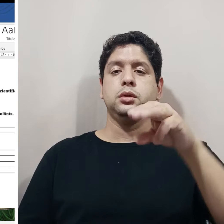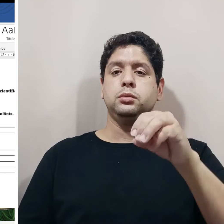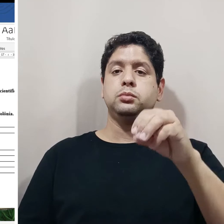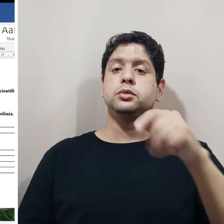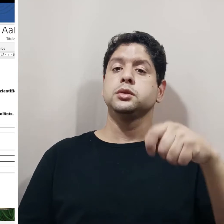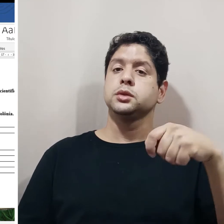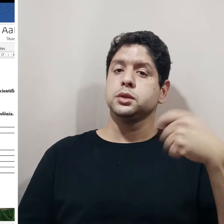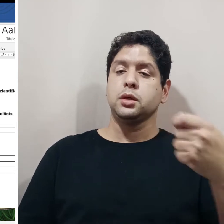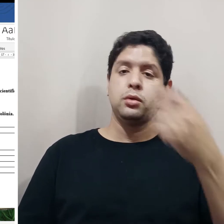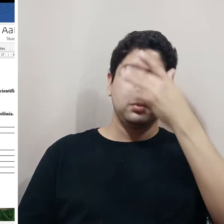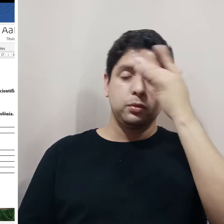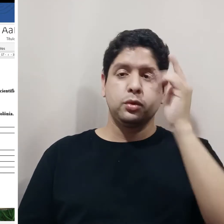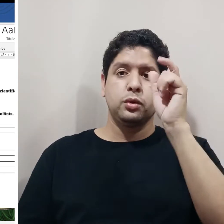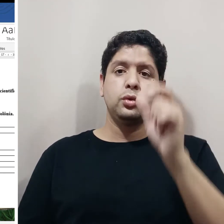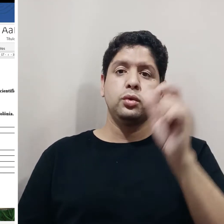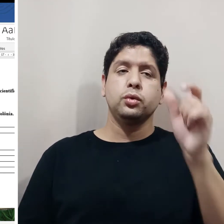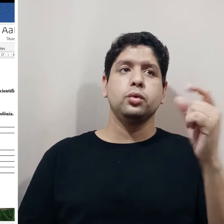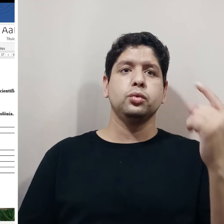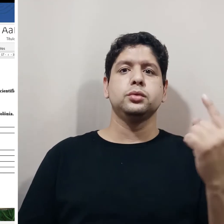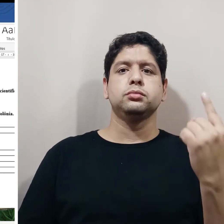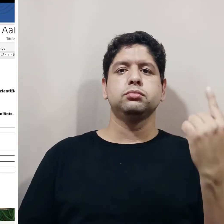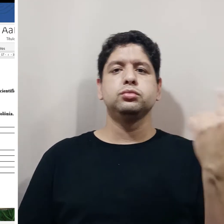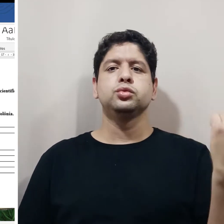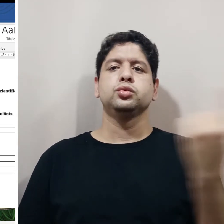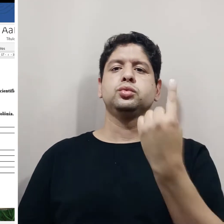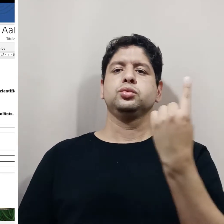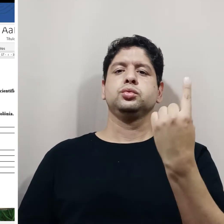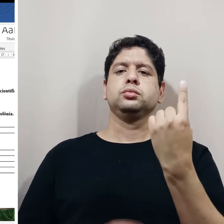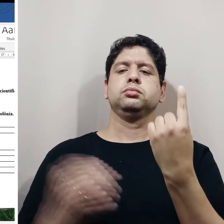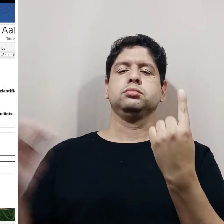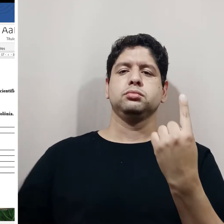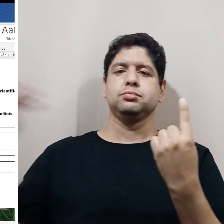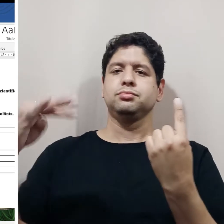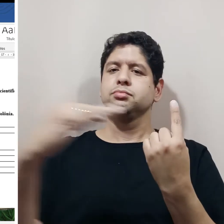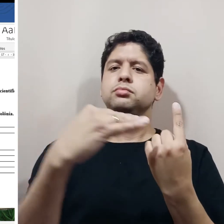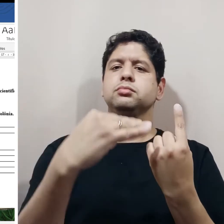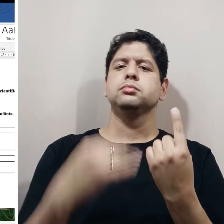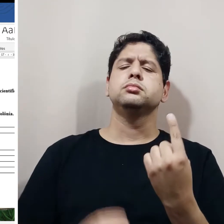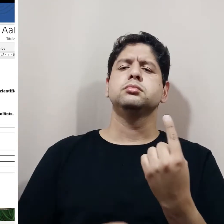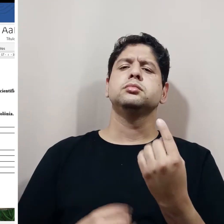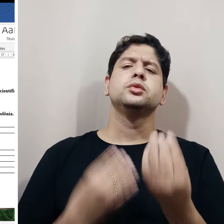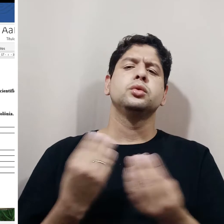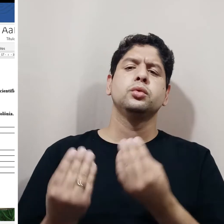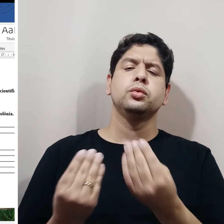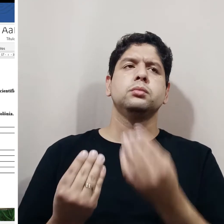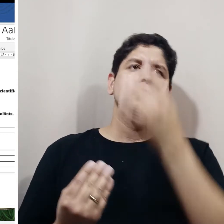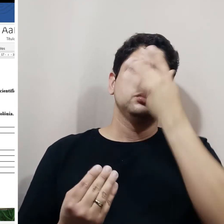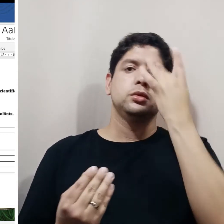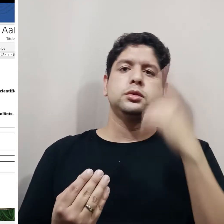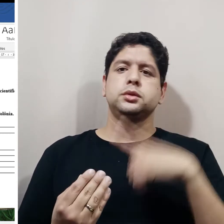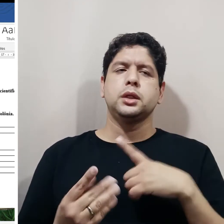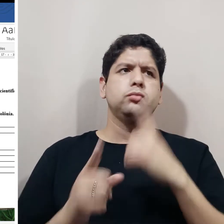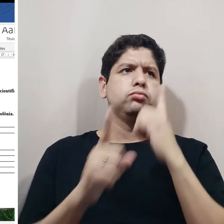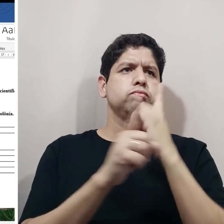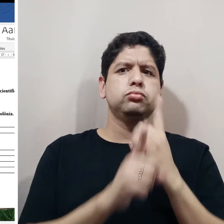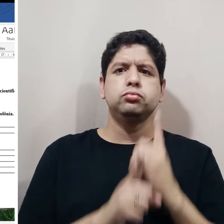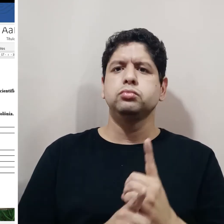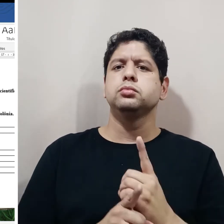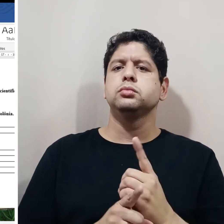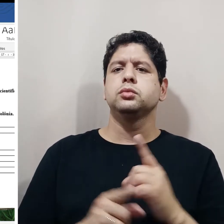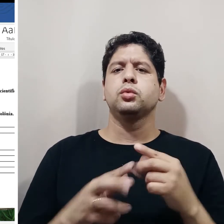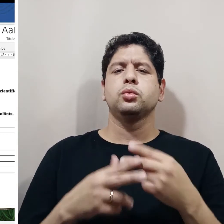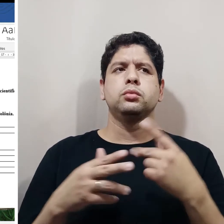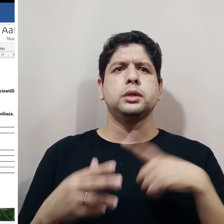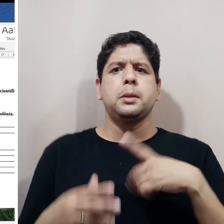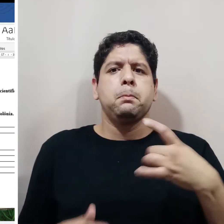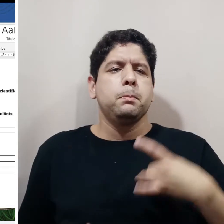antropocentrismo, essa palavrinha que significa o homem no centro, né? O ser humano, as